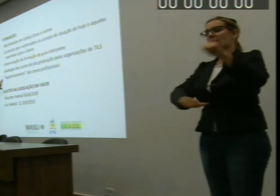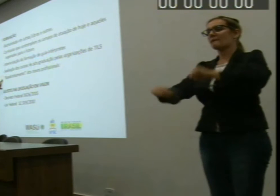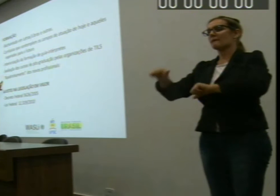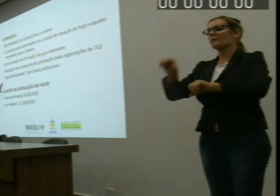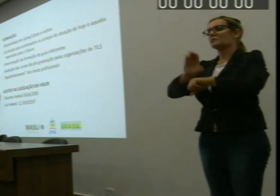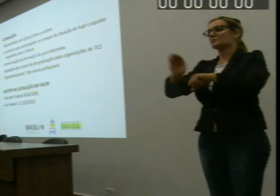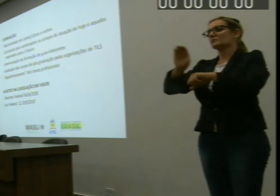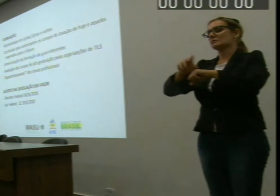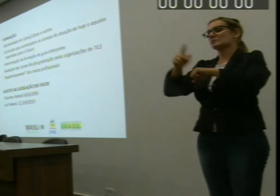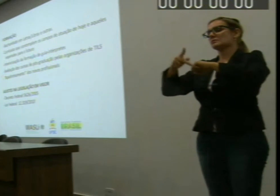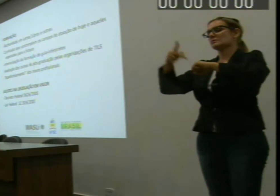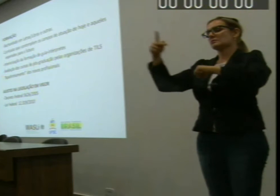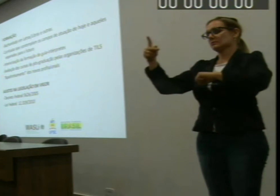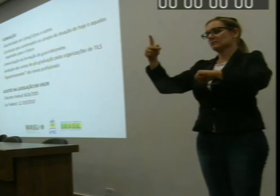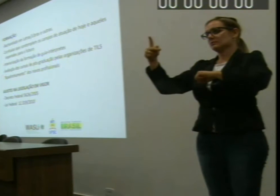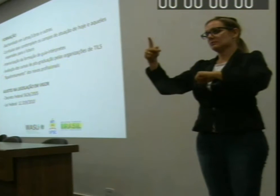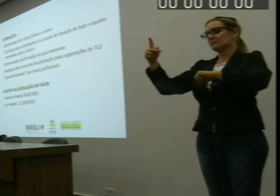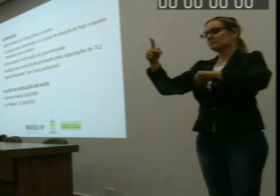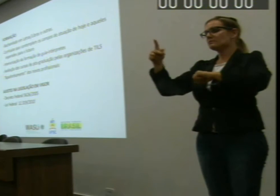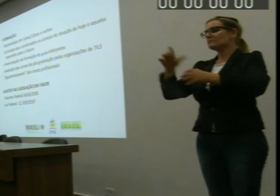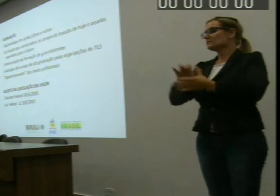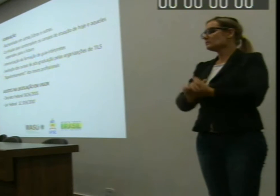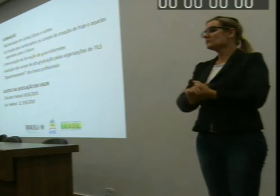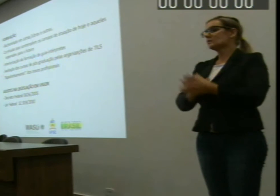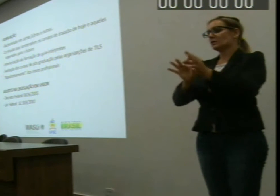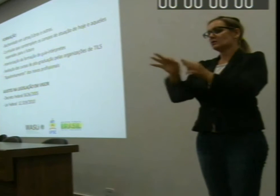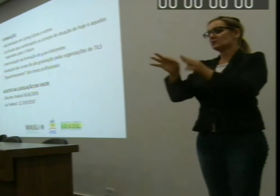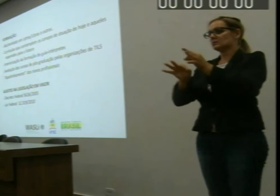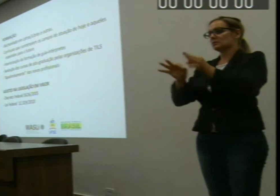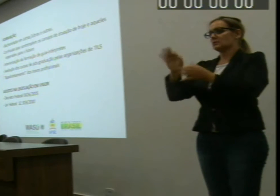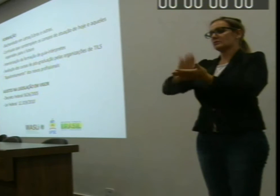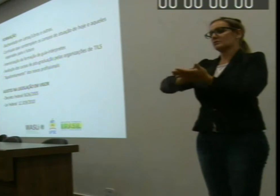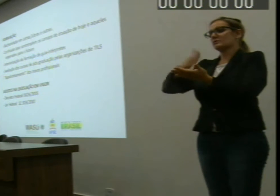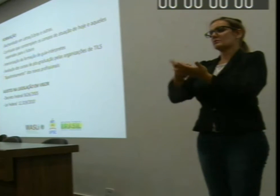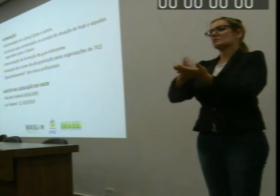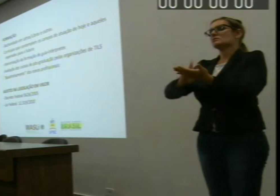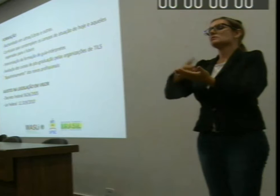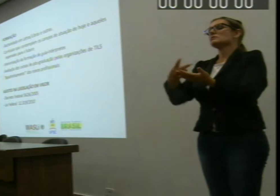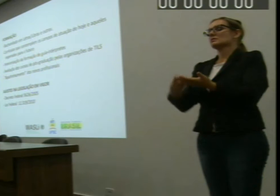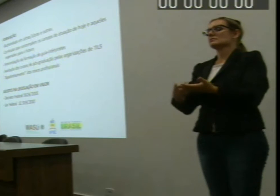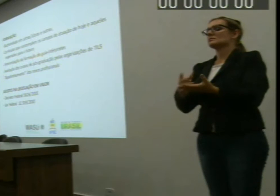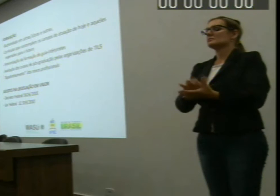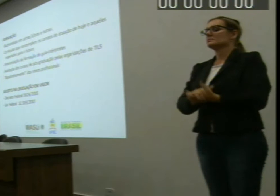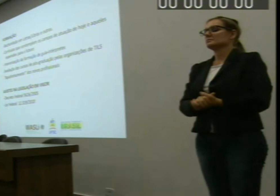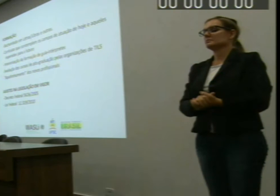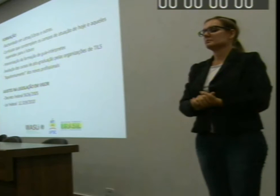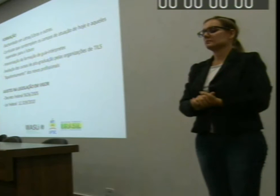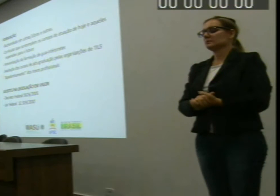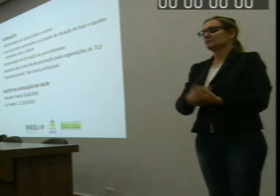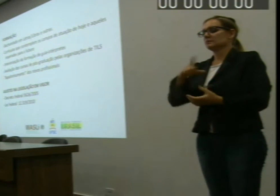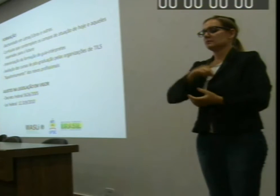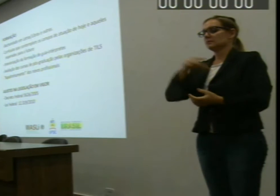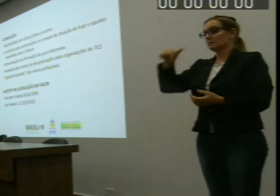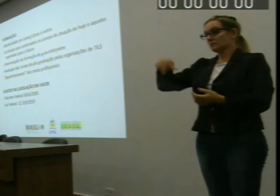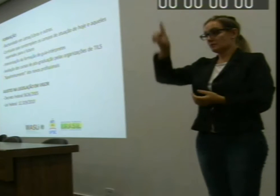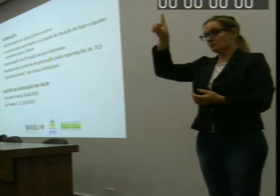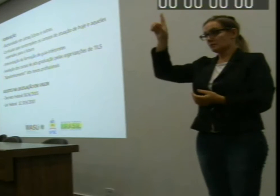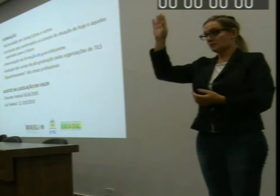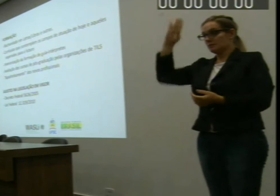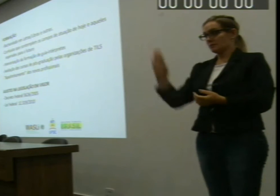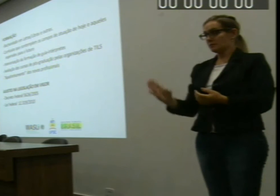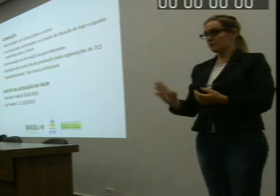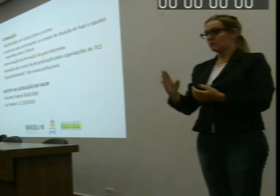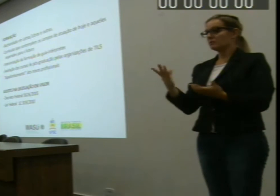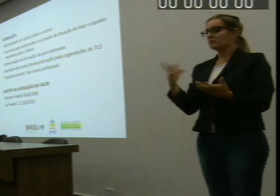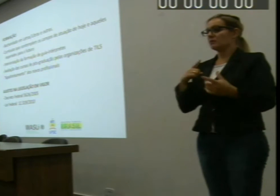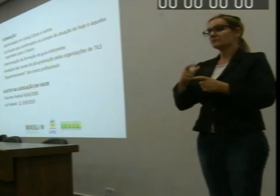pelas organização de tios as organizações dos tradutores intérpretes a gente tem teve também no Brasil nos últimos anos um